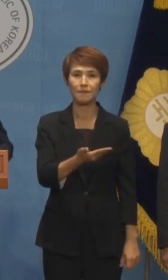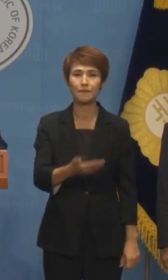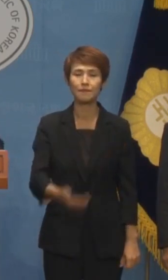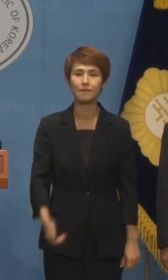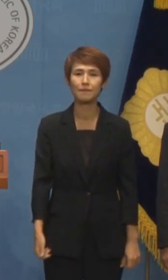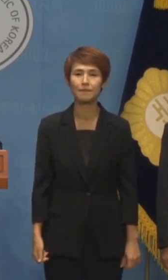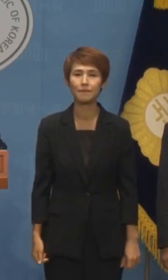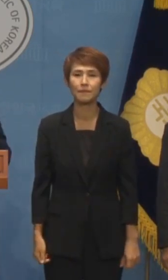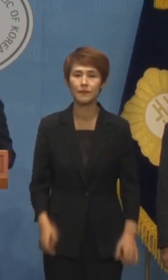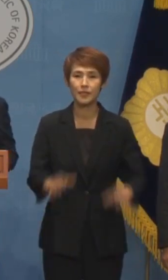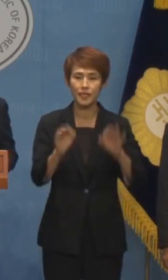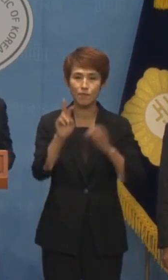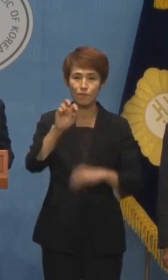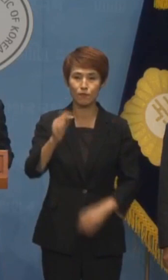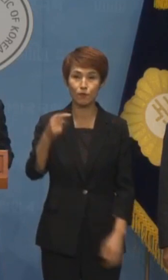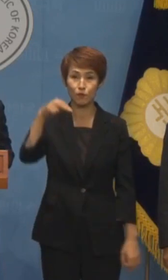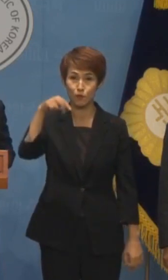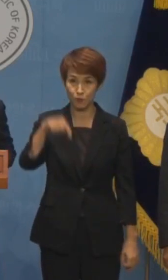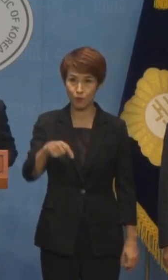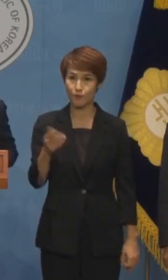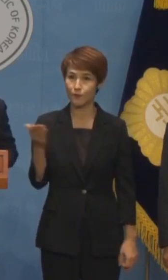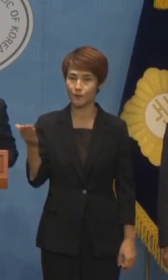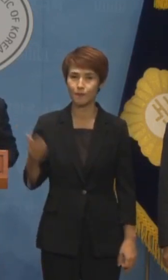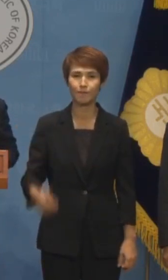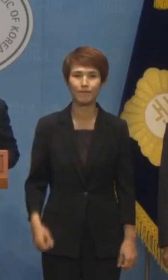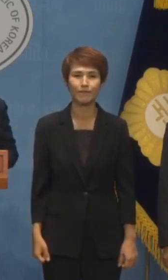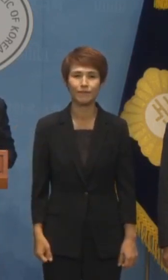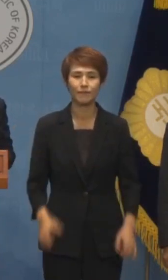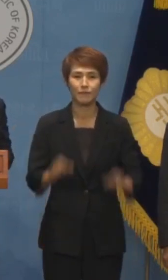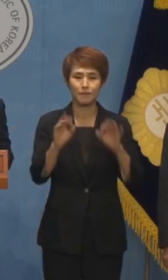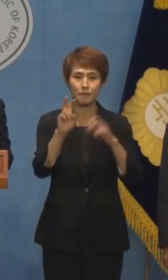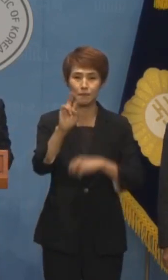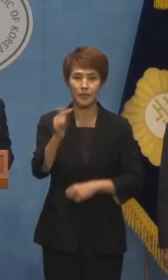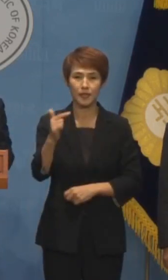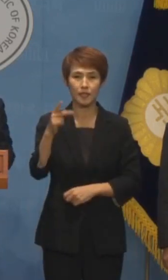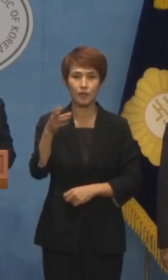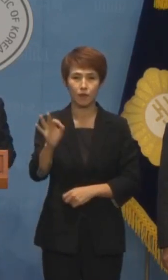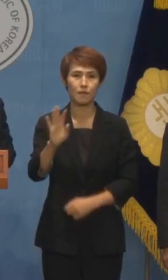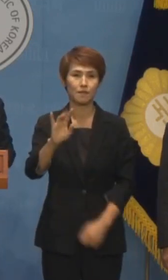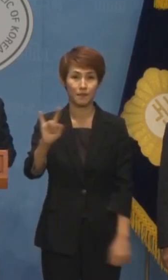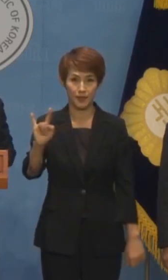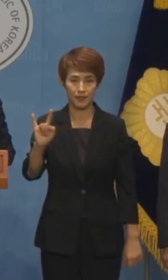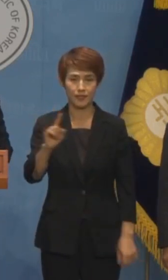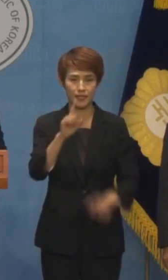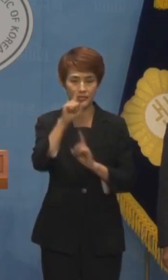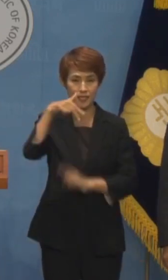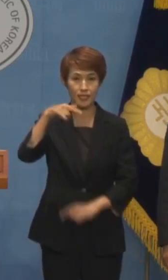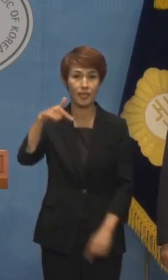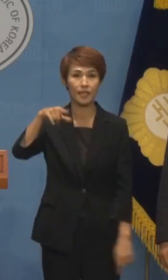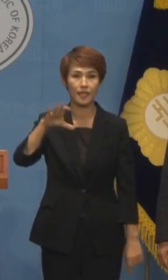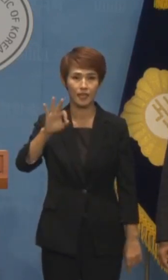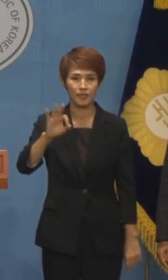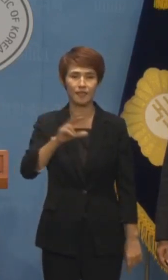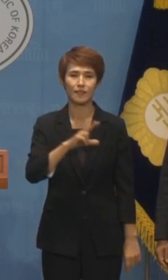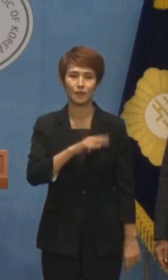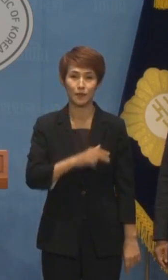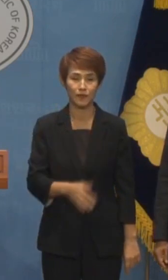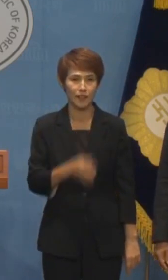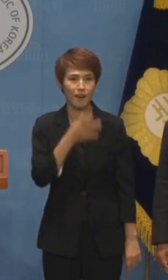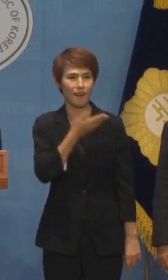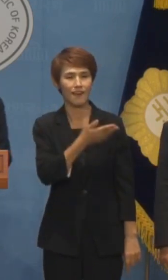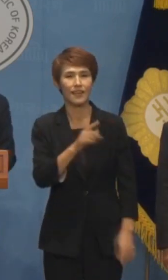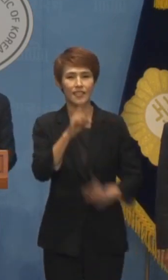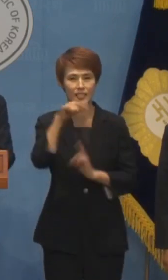그리고 우리 김문수 의원님, 그리고 민영배 의원님, 이재강 의원님입니다. 예.